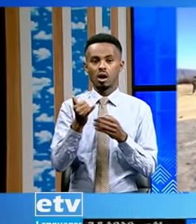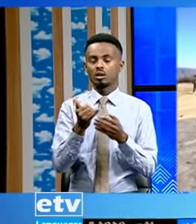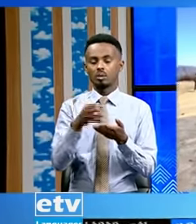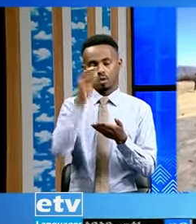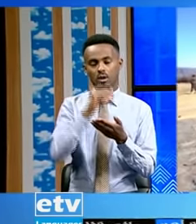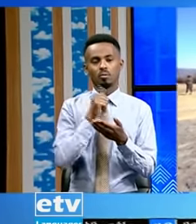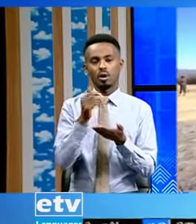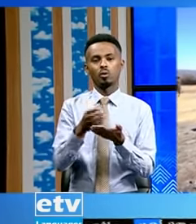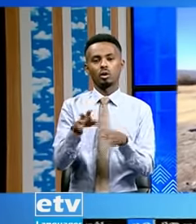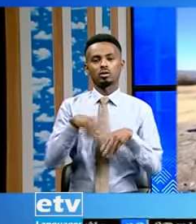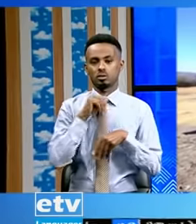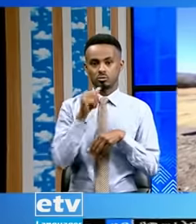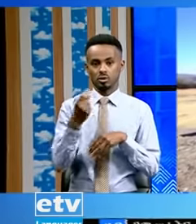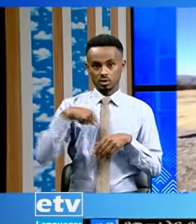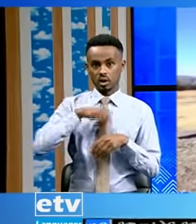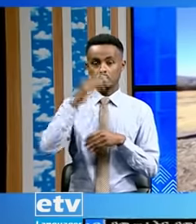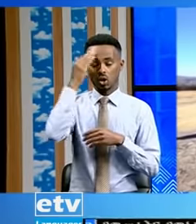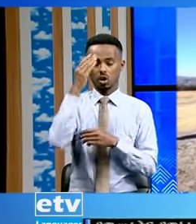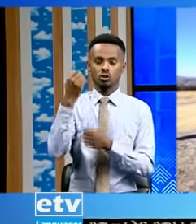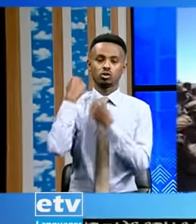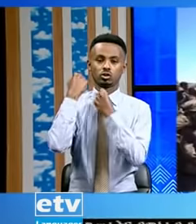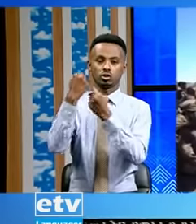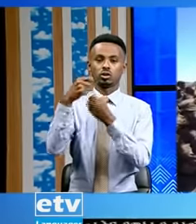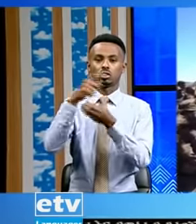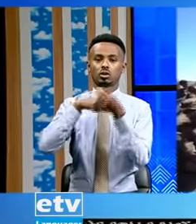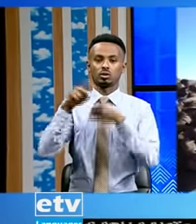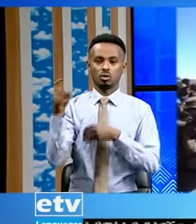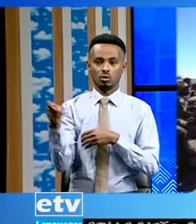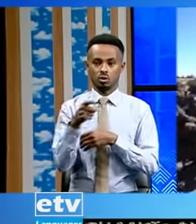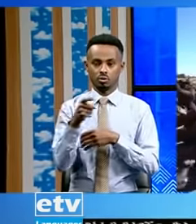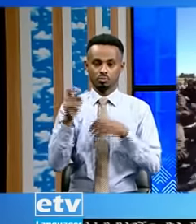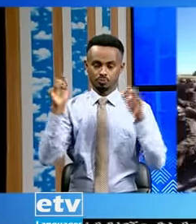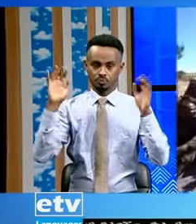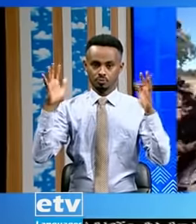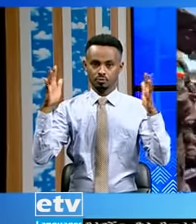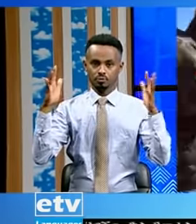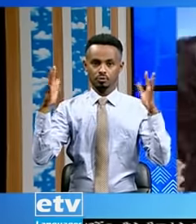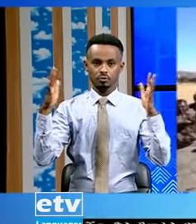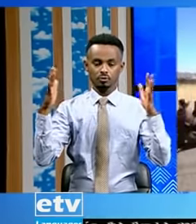አልወረስንም? እኛ የምናውቀው ጀግንነት ስለሆነ